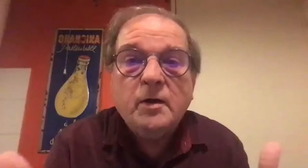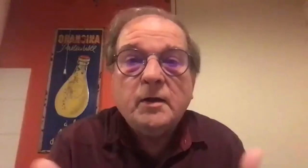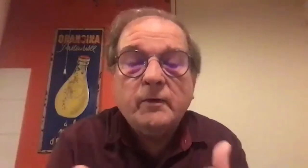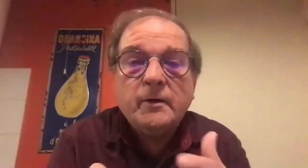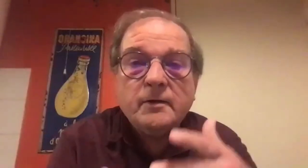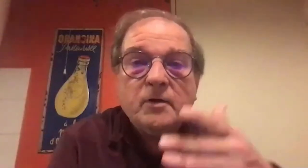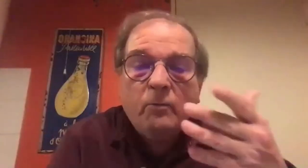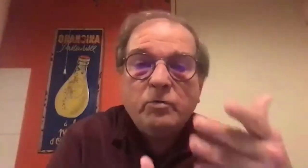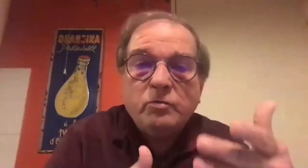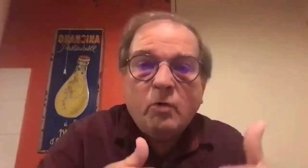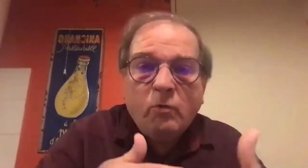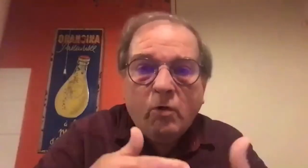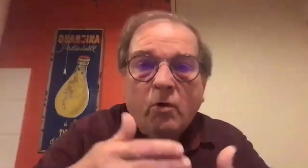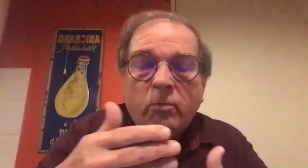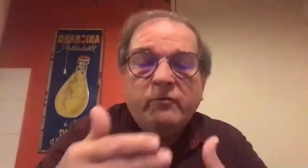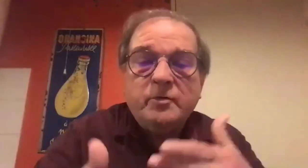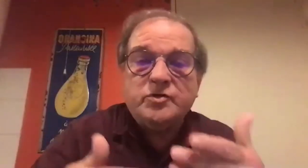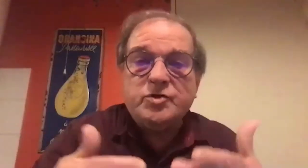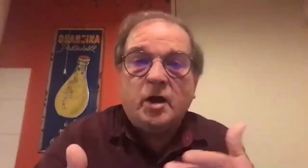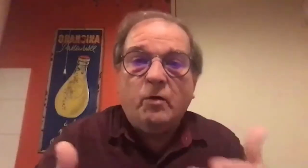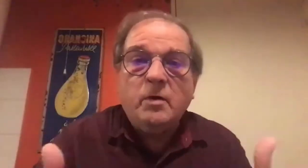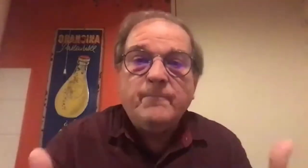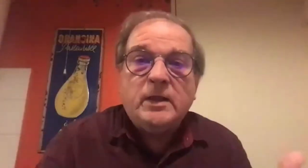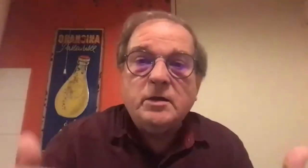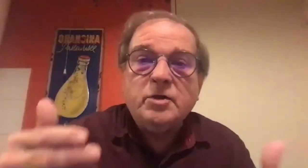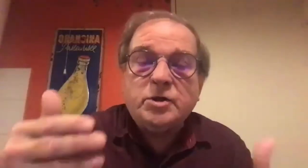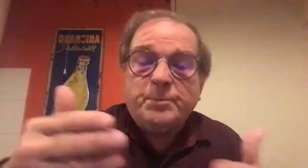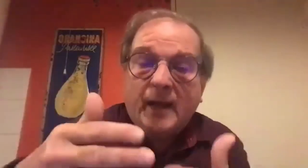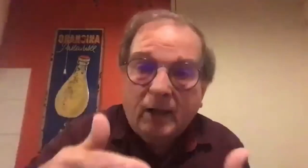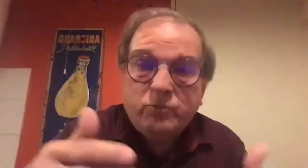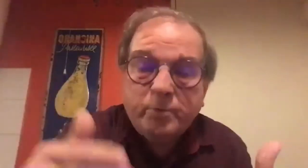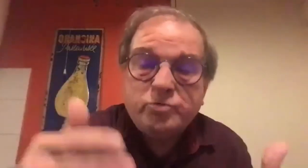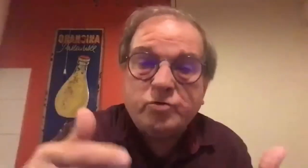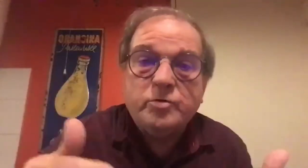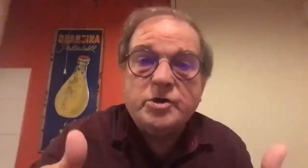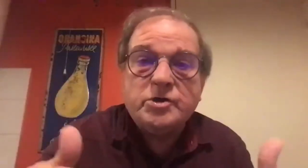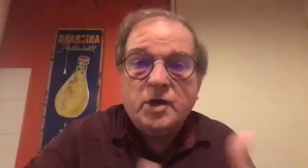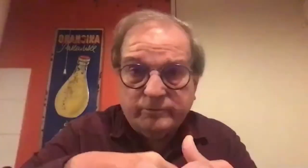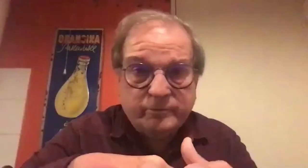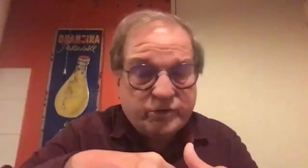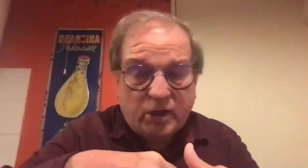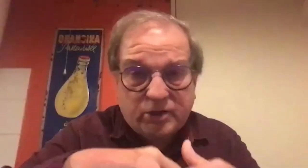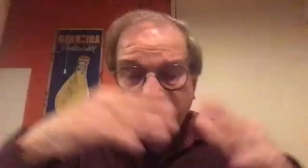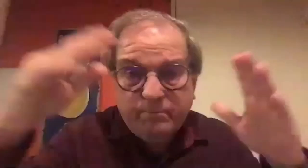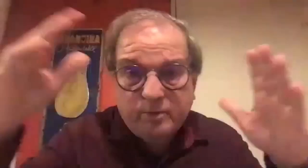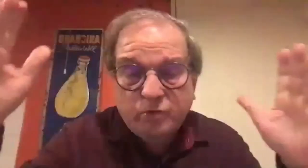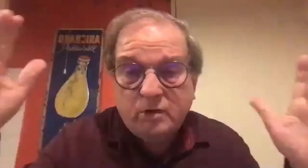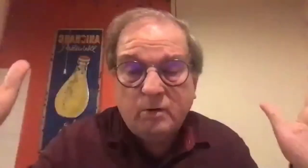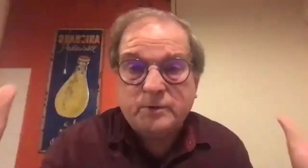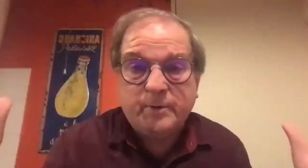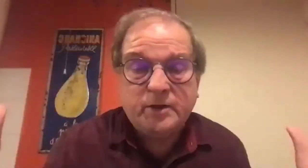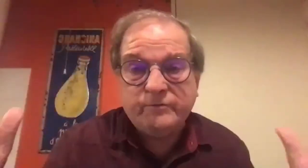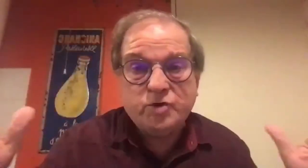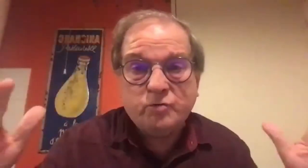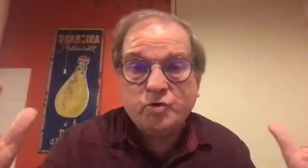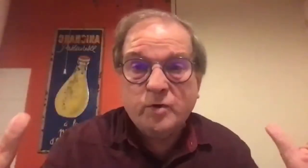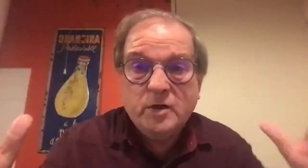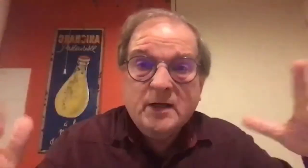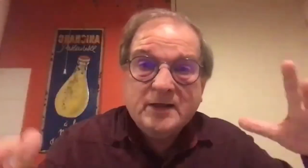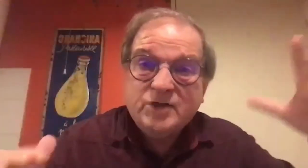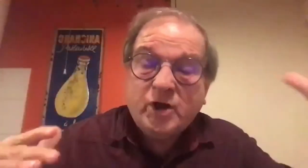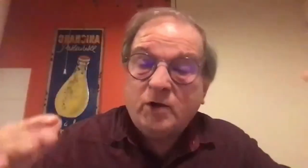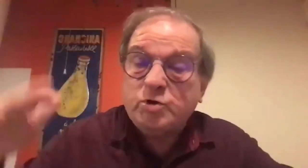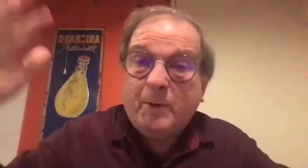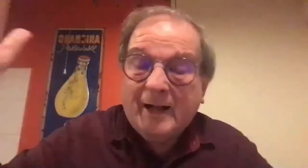mostrou, né, que como o movimento sindical, inspirado pelos comunistas, já estavam abandonando a perspectiva de